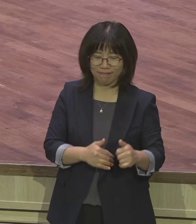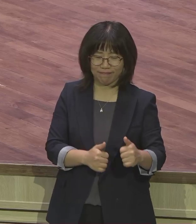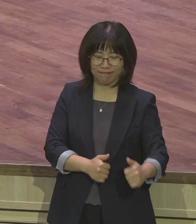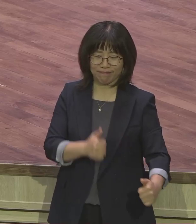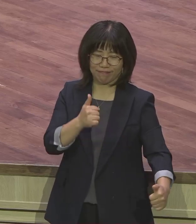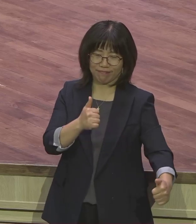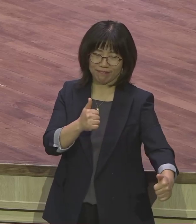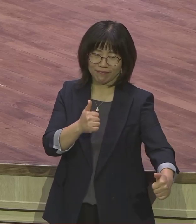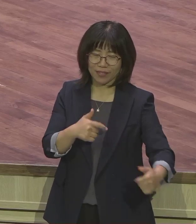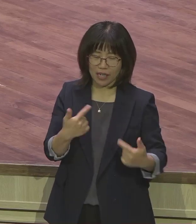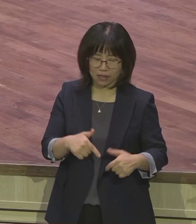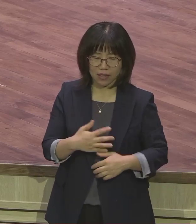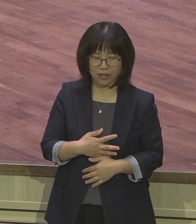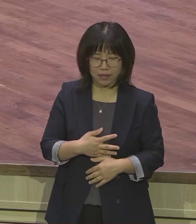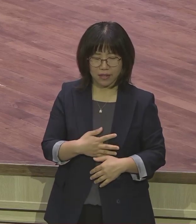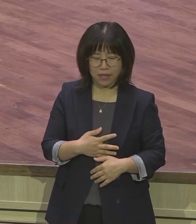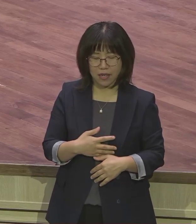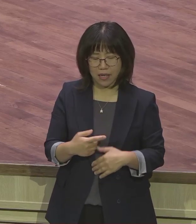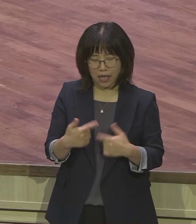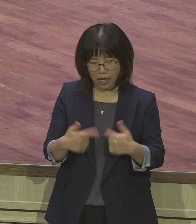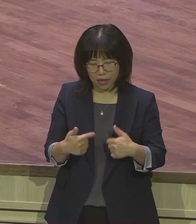속된 말로 좀 우식해 보세요